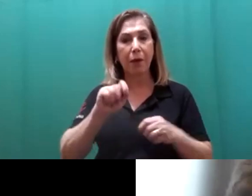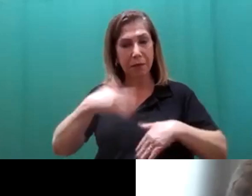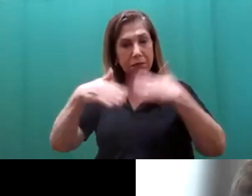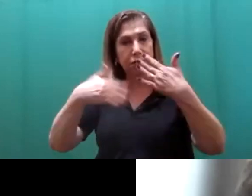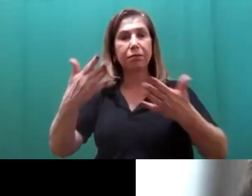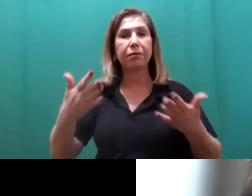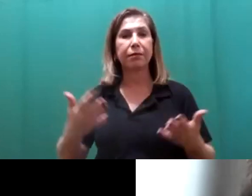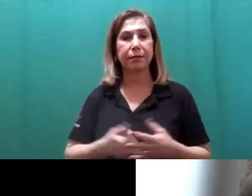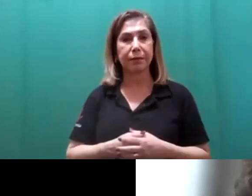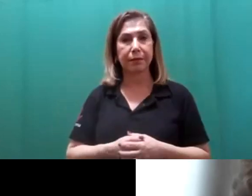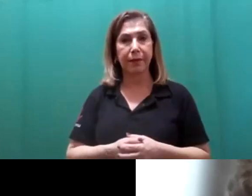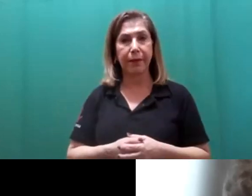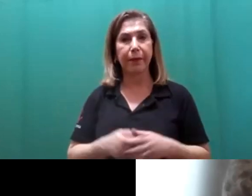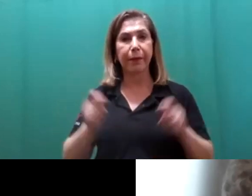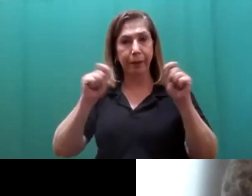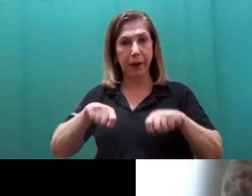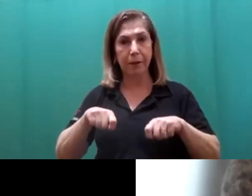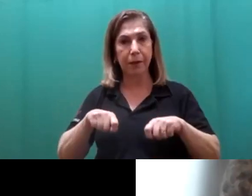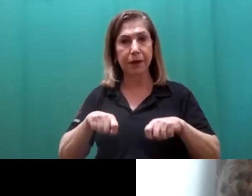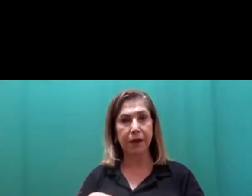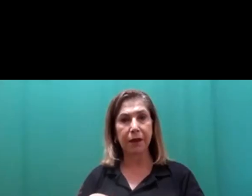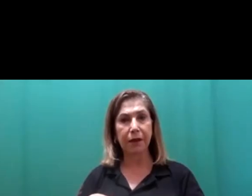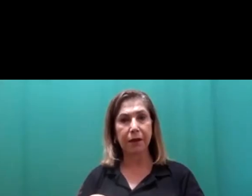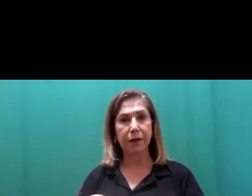cities. Thank you.